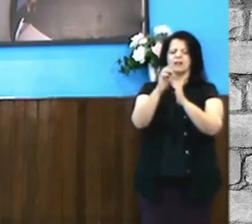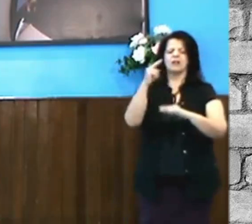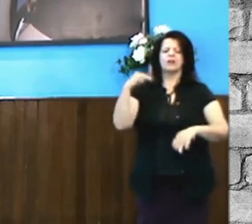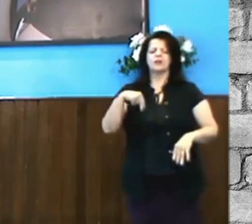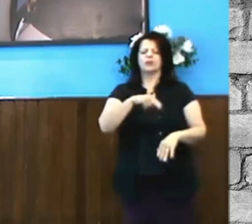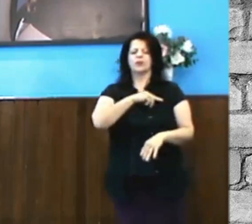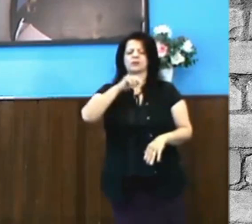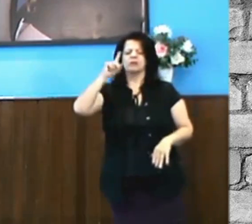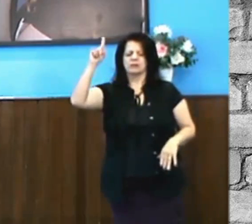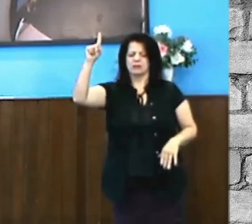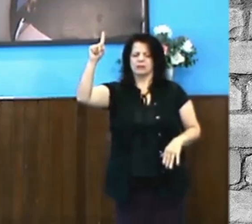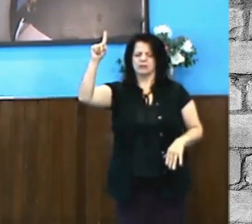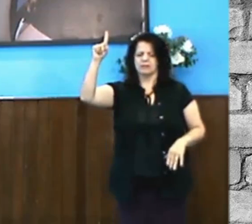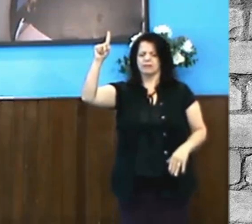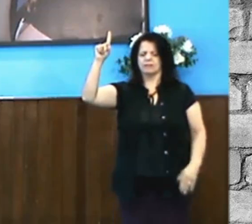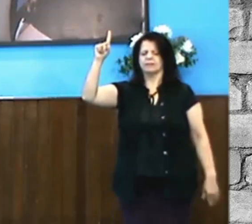Nosso Deus,